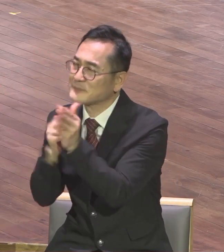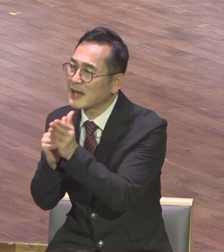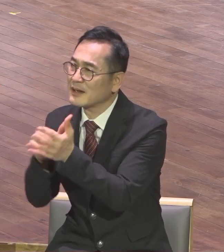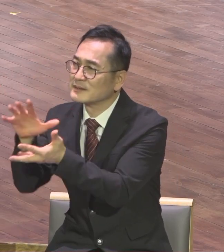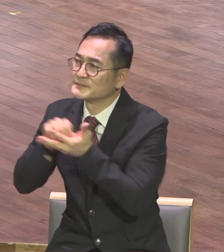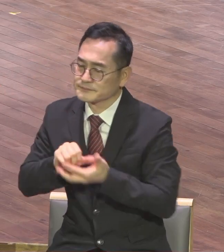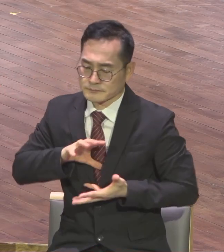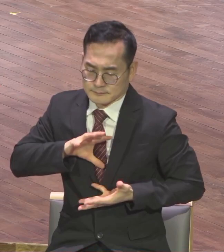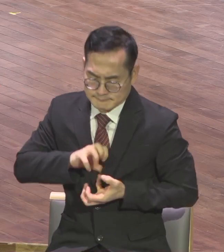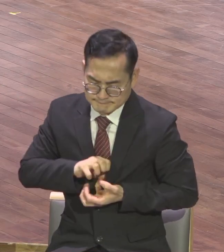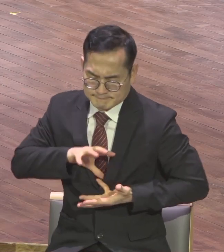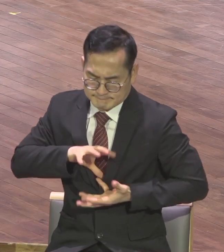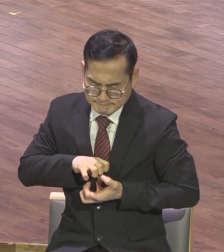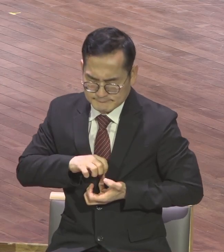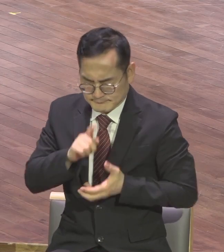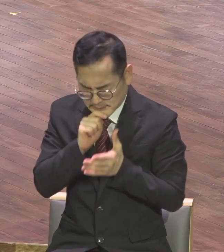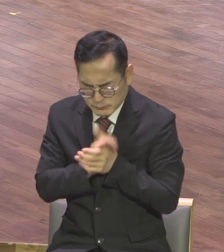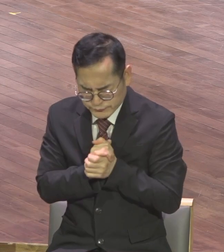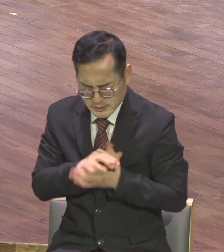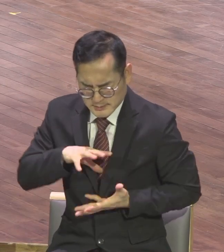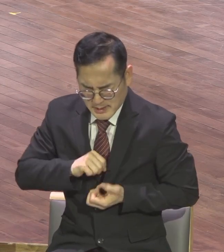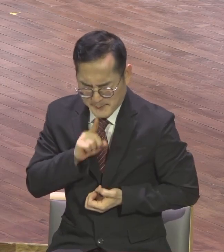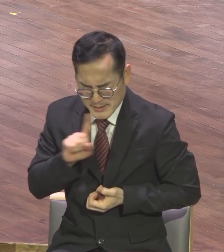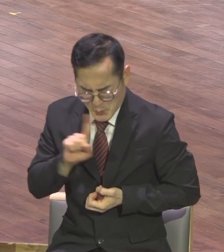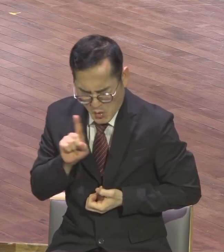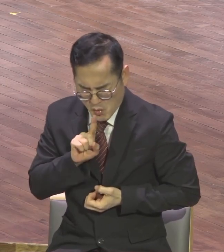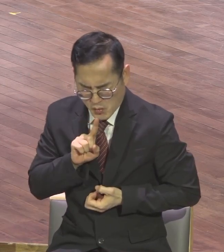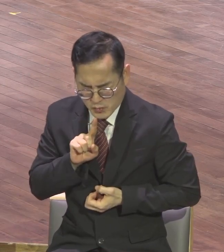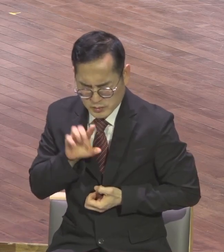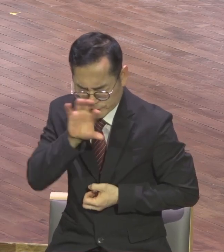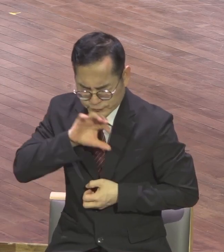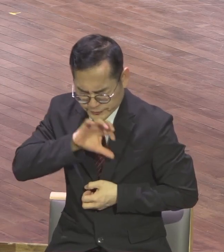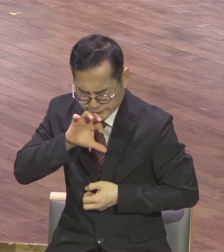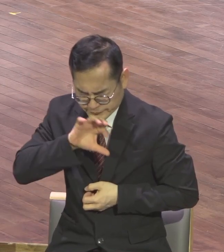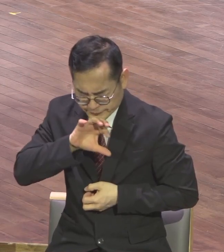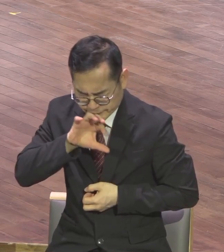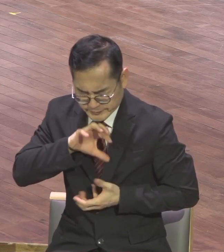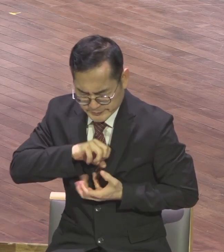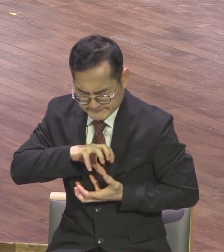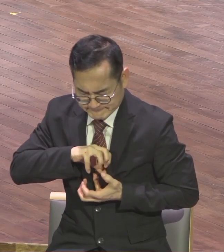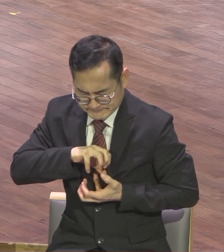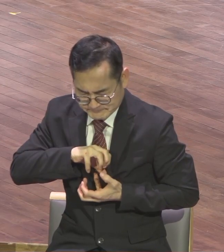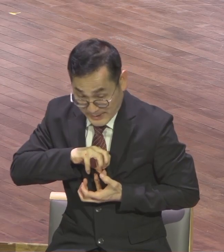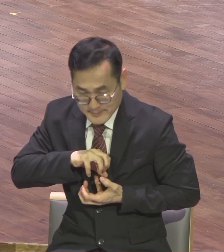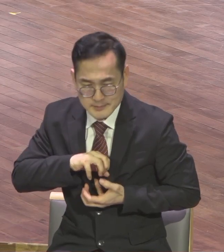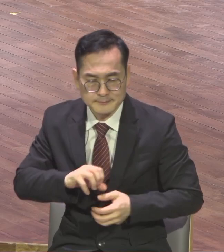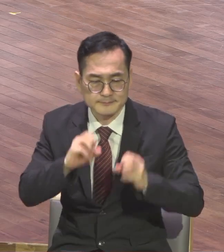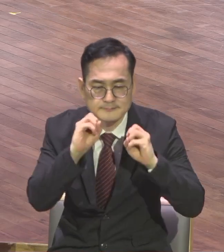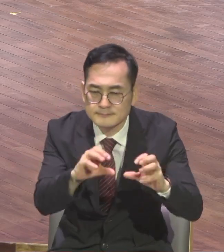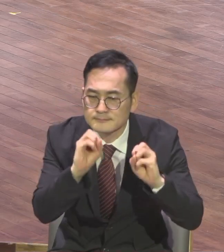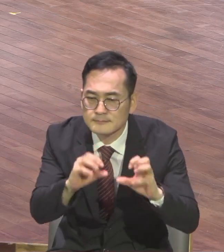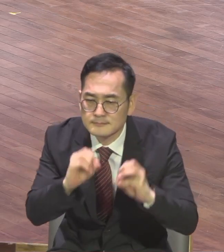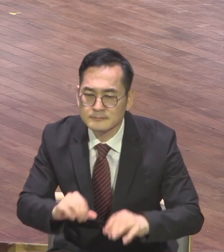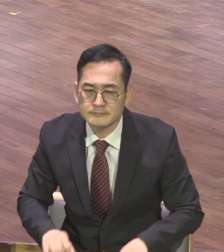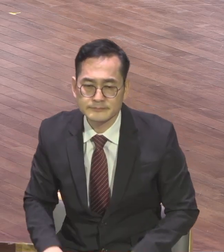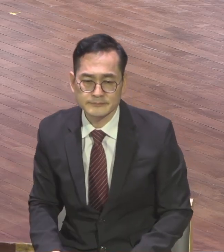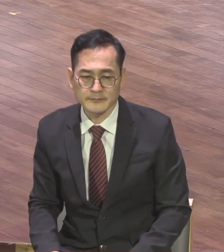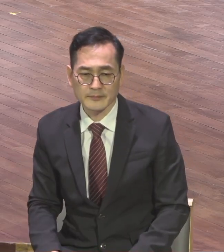혼자 조용히 묵상을 해야 돼요. 그게 개인화입니다. 이 말씀을 탁 듣고